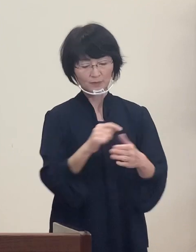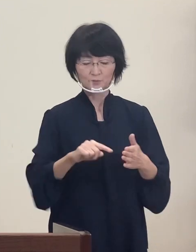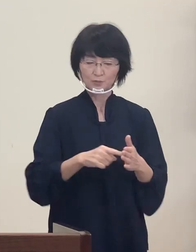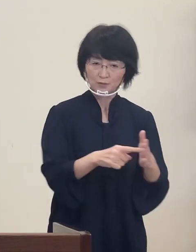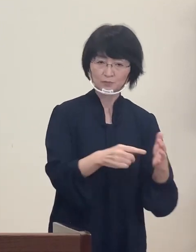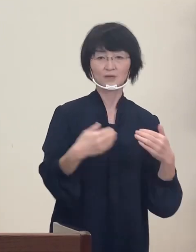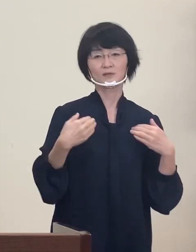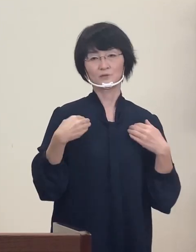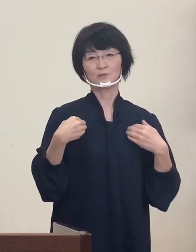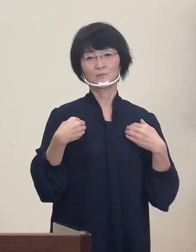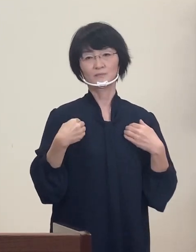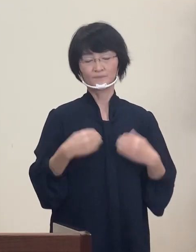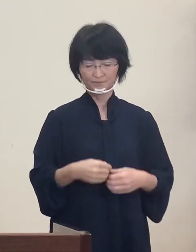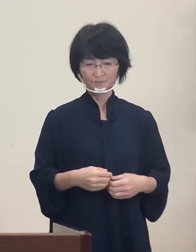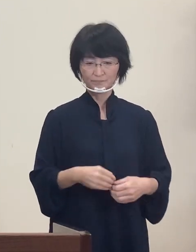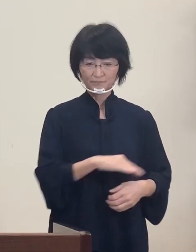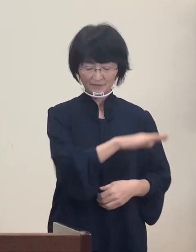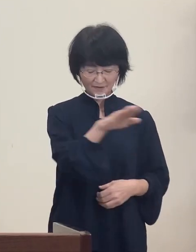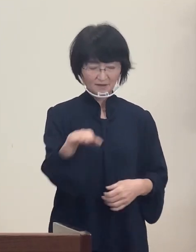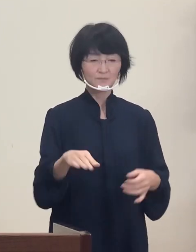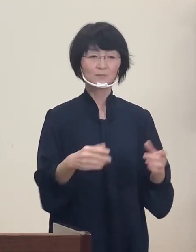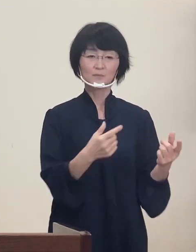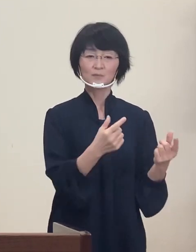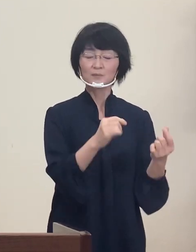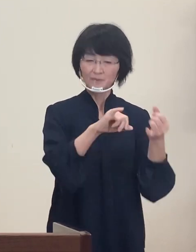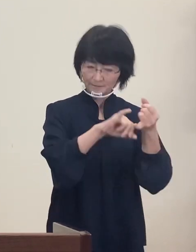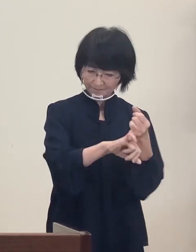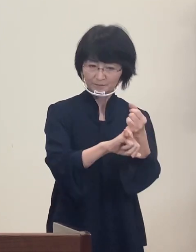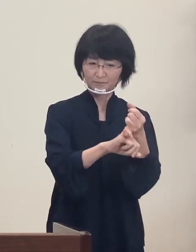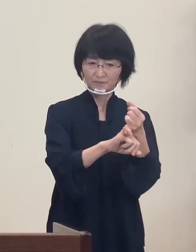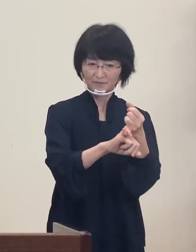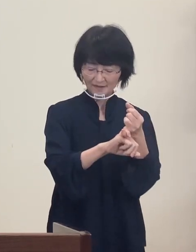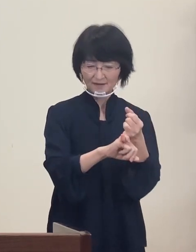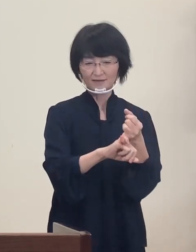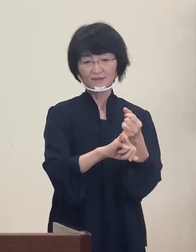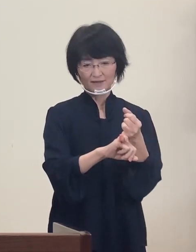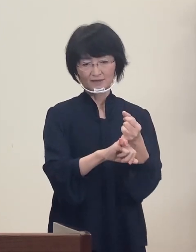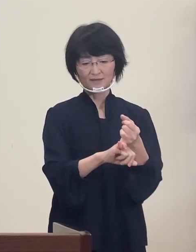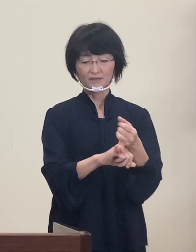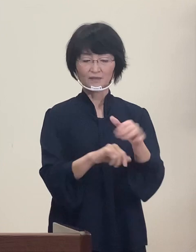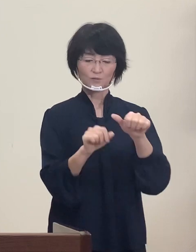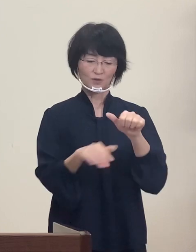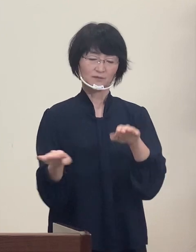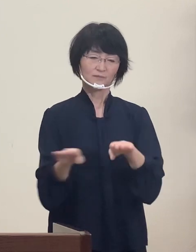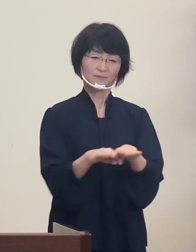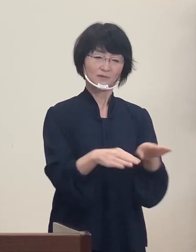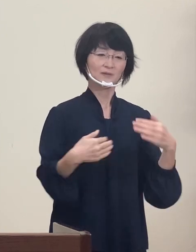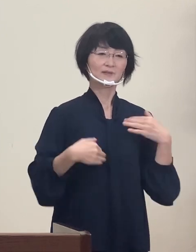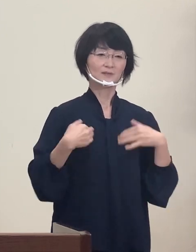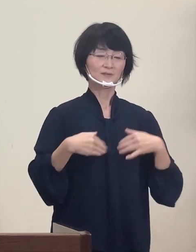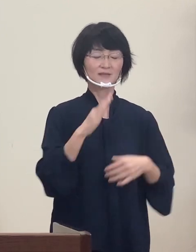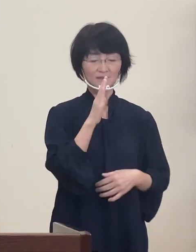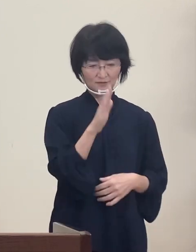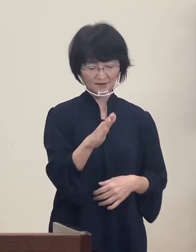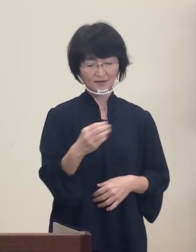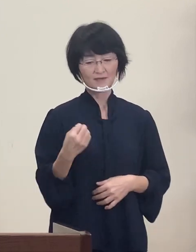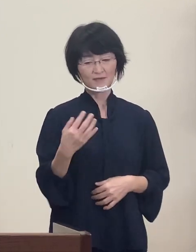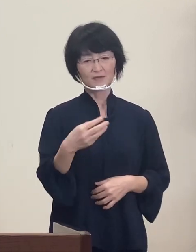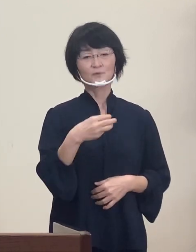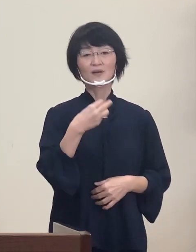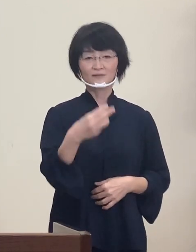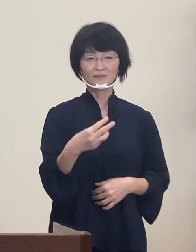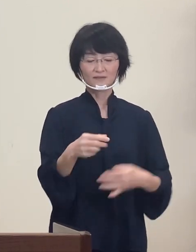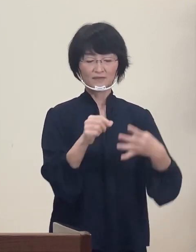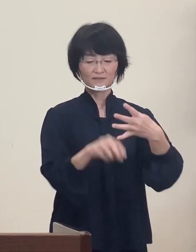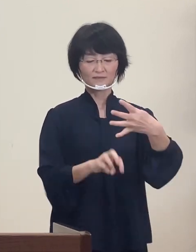どうかこれをを守りいただいた上で楽しいゴールデンウィークをお過ごしくださいでは3年4月30